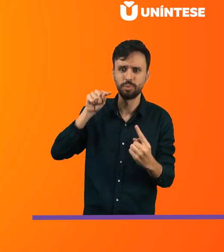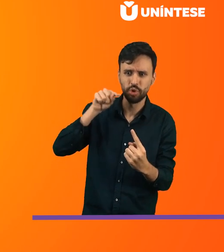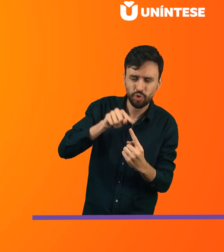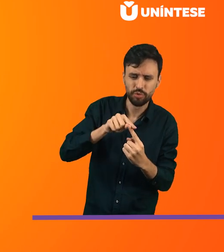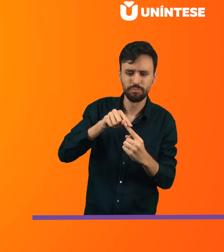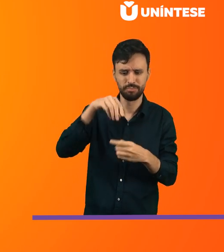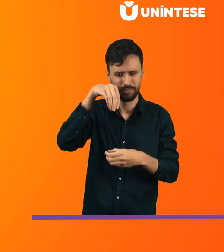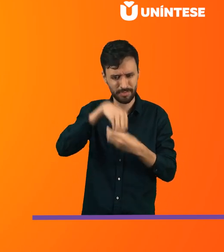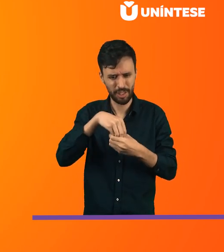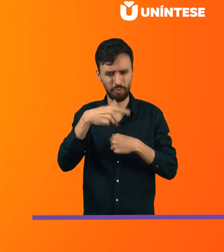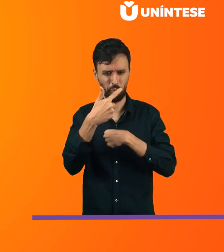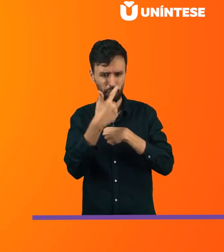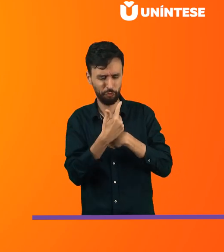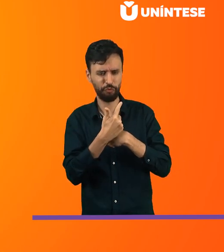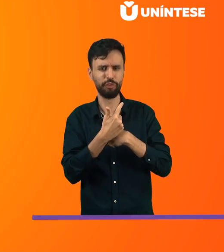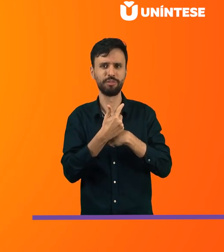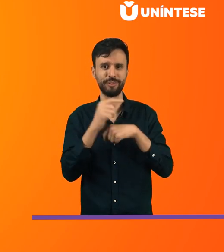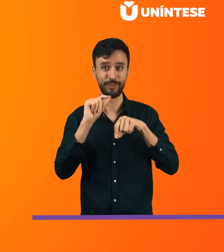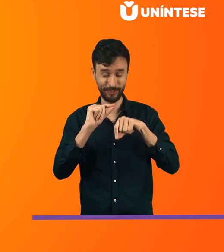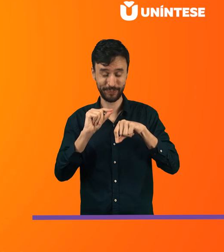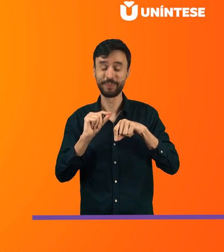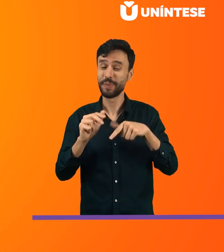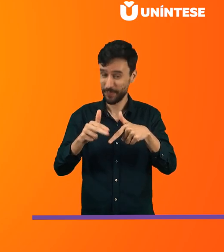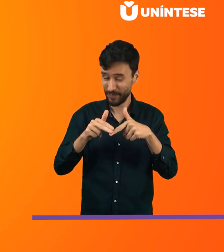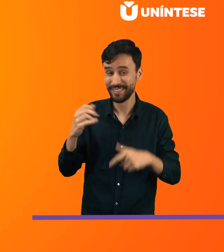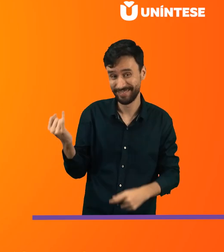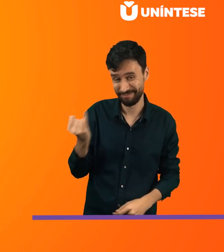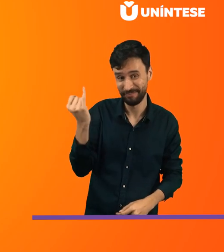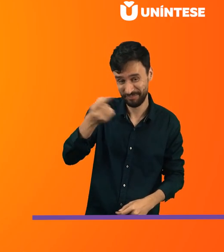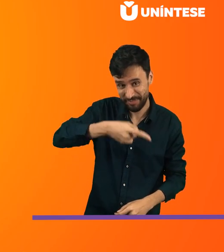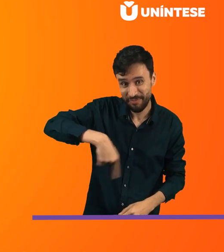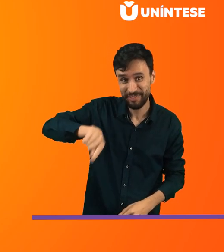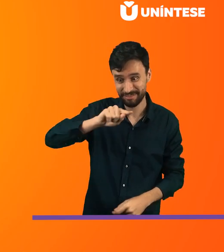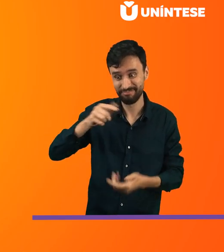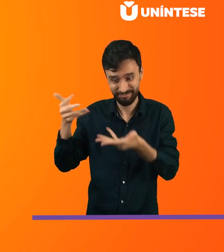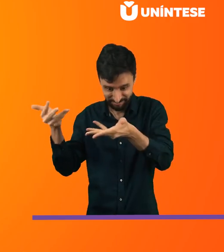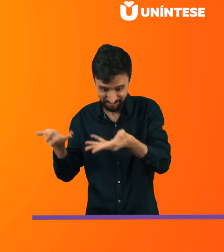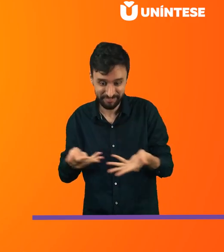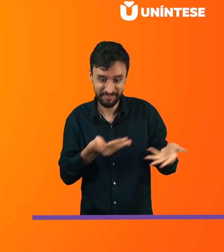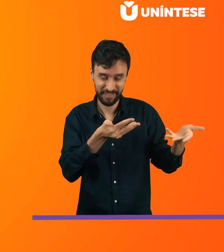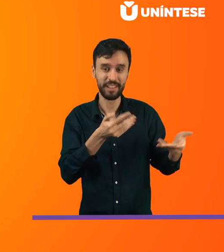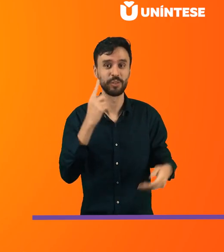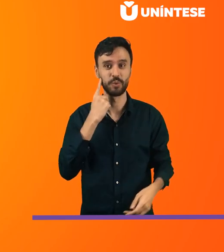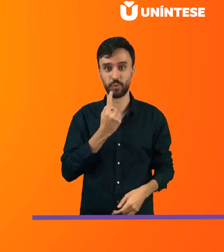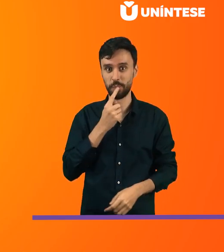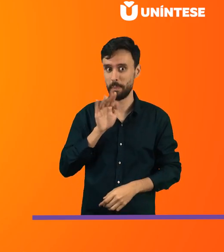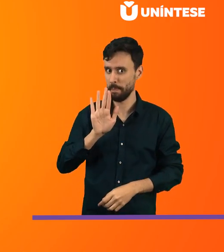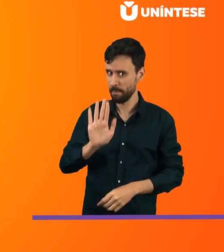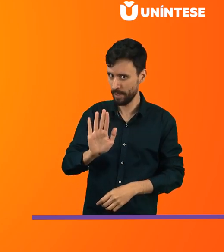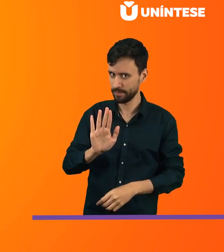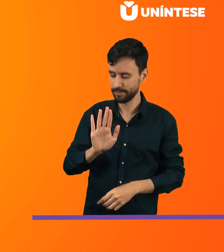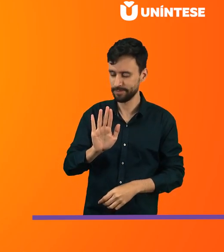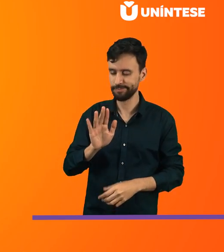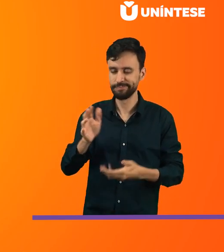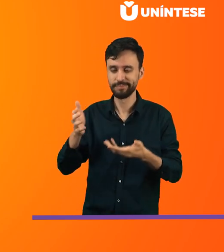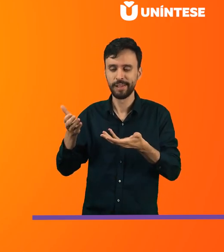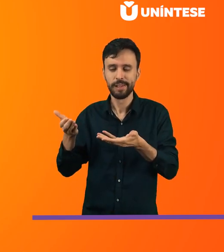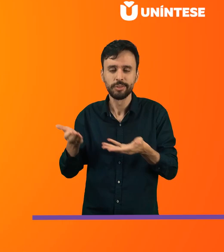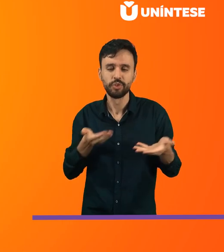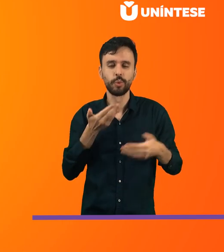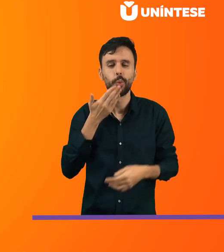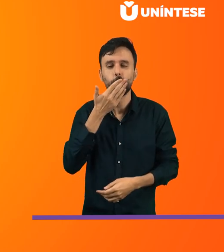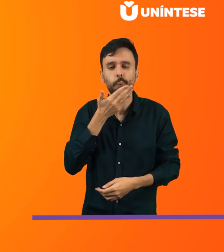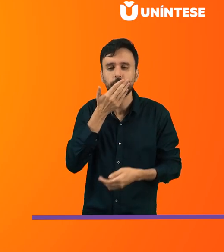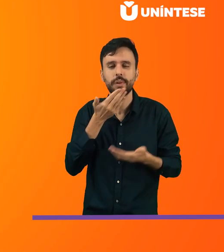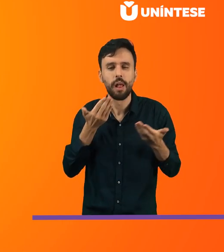vai ter, o que vai acontecer, quais vão ser as atividades. Então, é importante que você convide o surdo, mas que seja de uma maneira